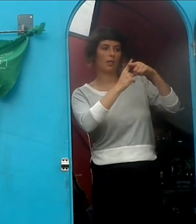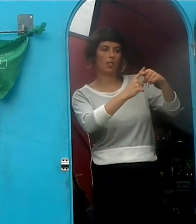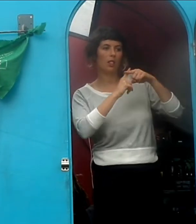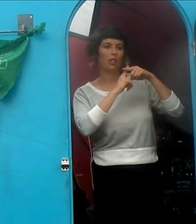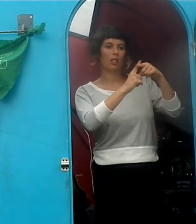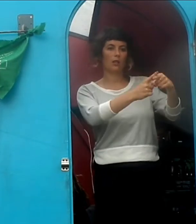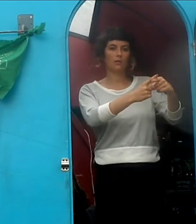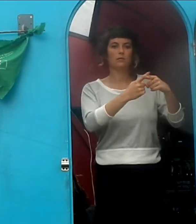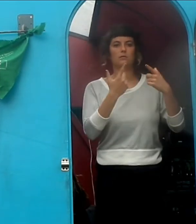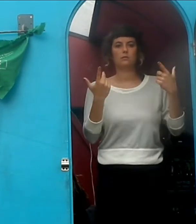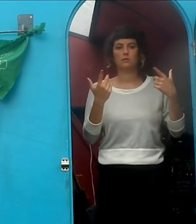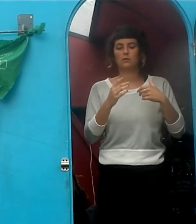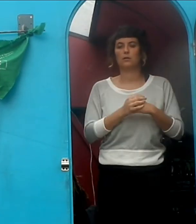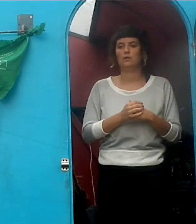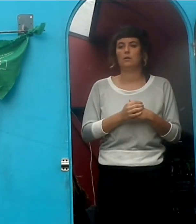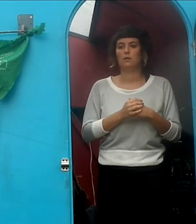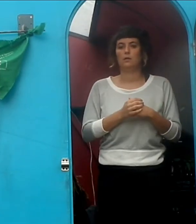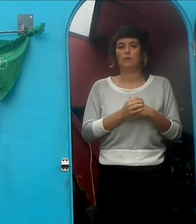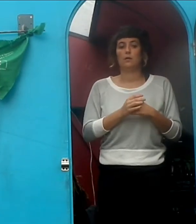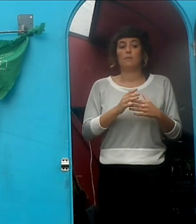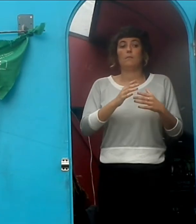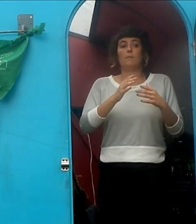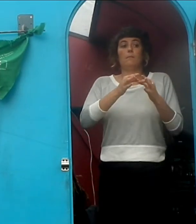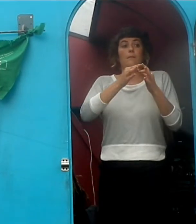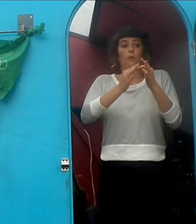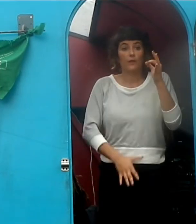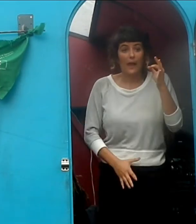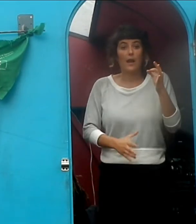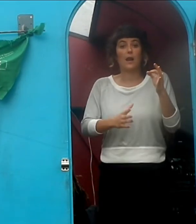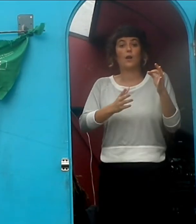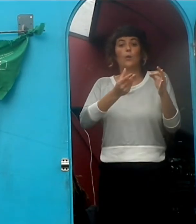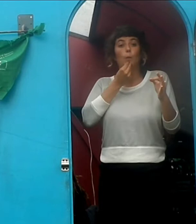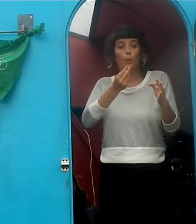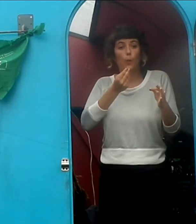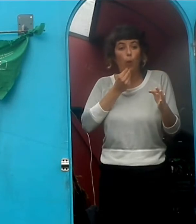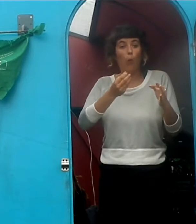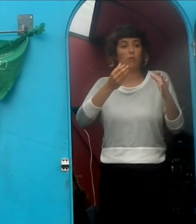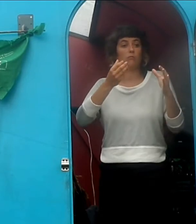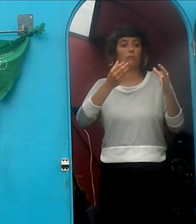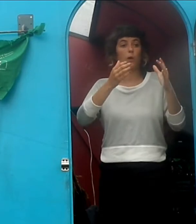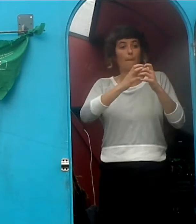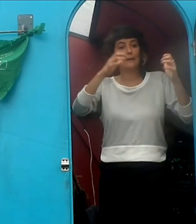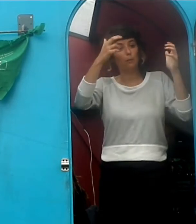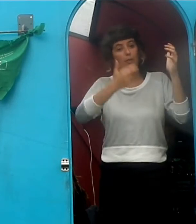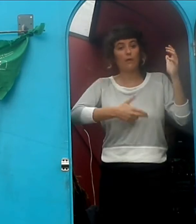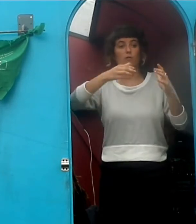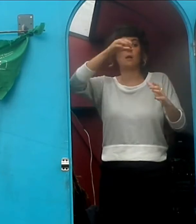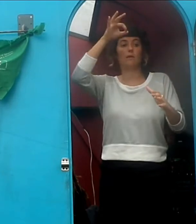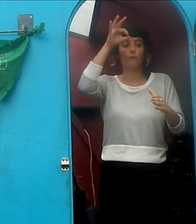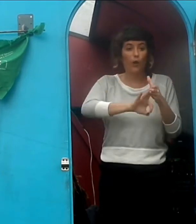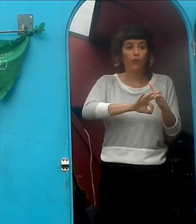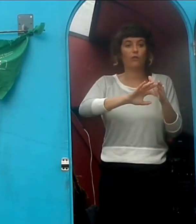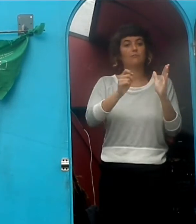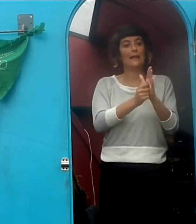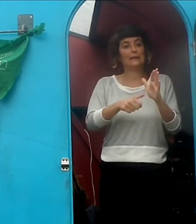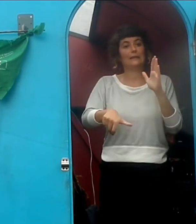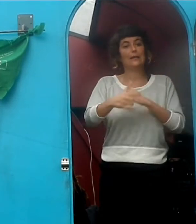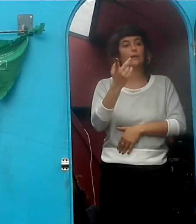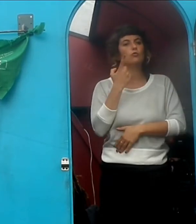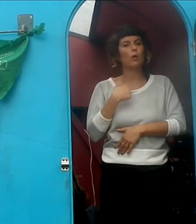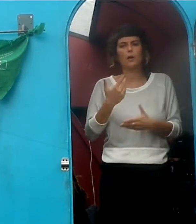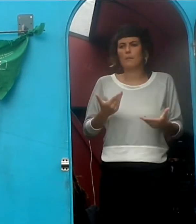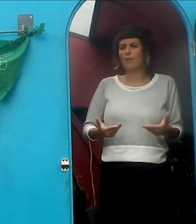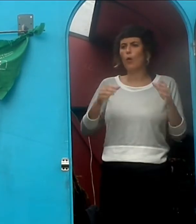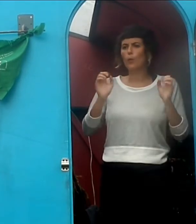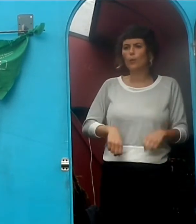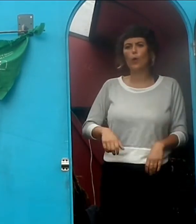Enfin, pas que de convaincre les députés, parce qu'en fait, il y avait les deux camps. Mais voilà, ça a abouti en tout cas au vote du Congrès